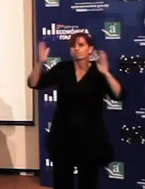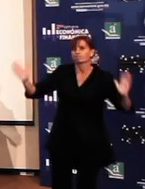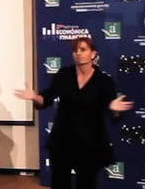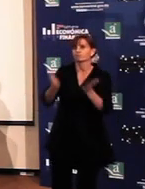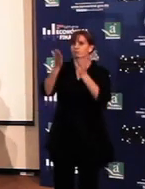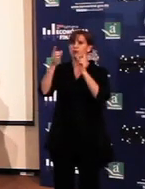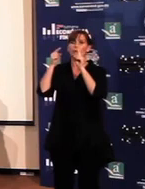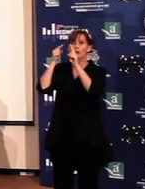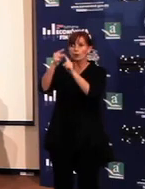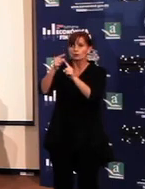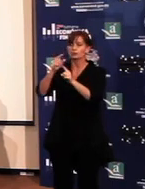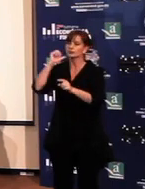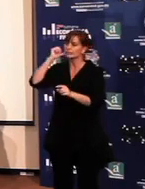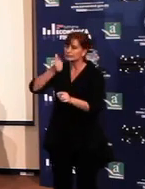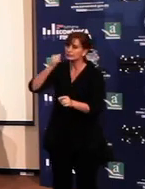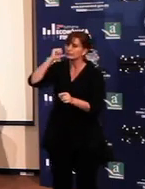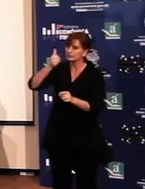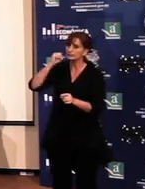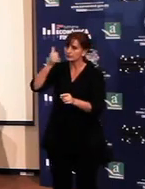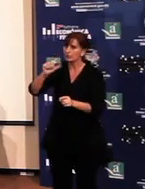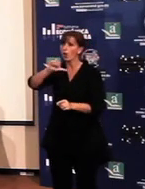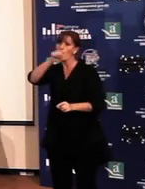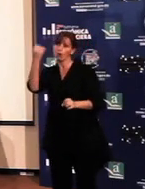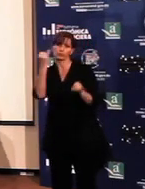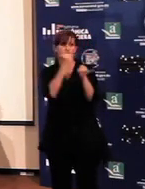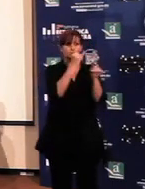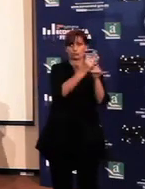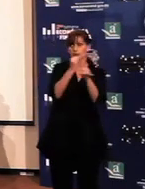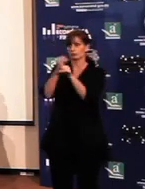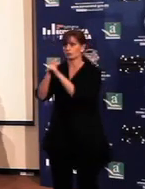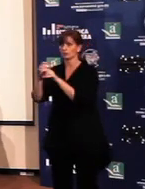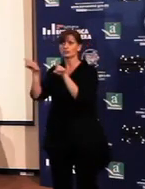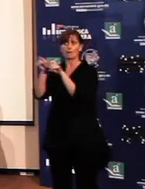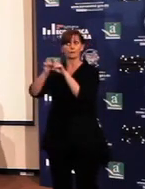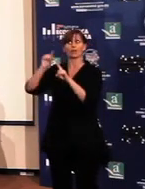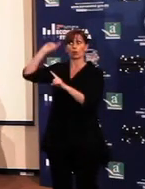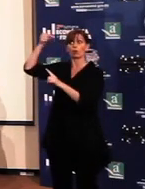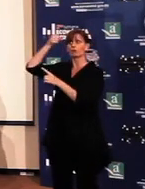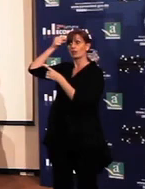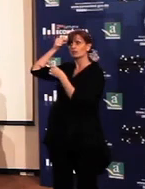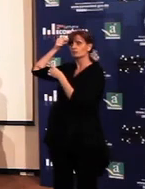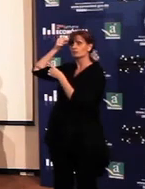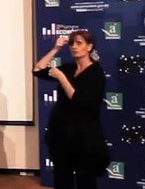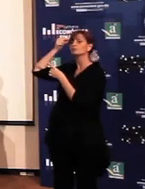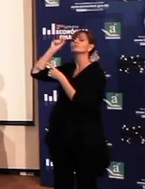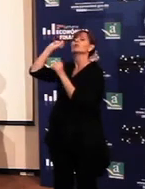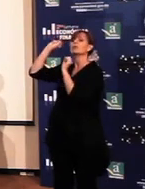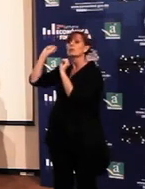cada día más otras instituciones incluyendo al gobierno pueda